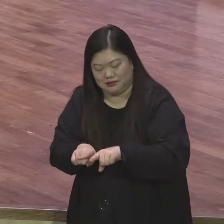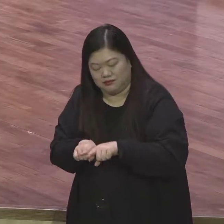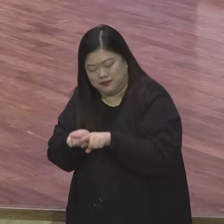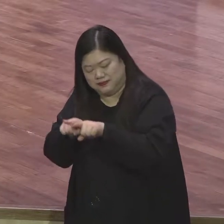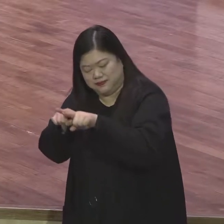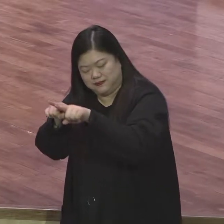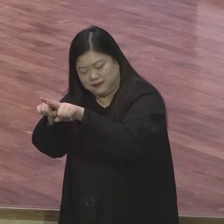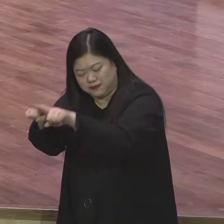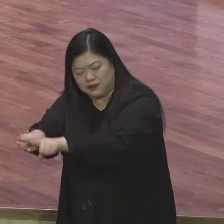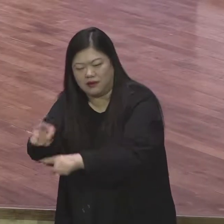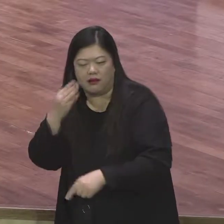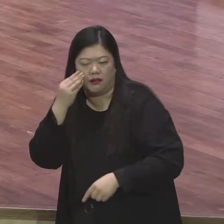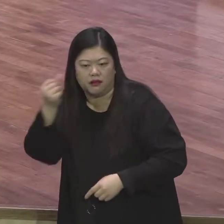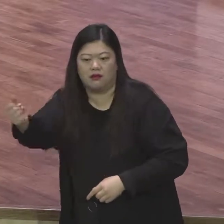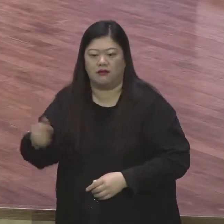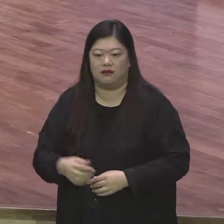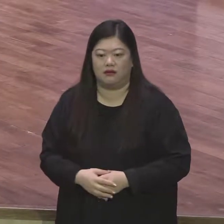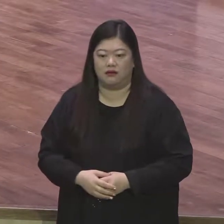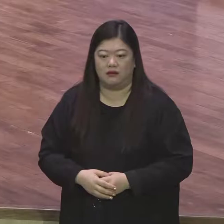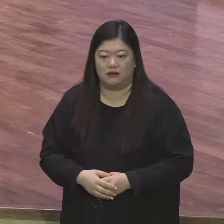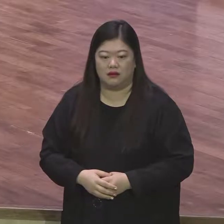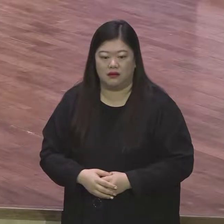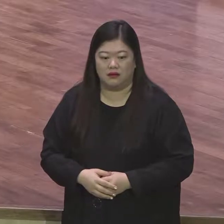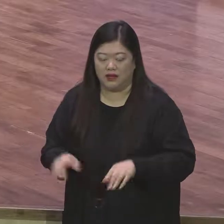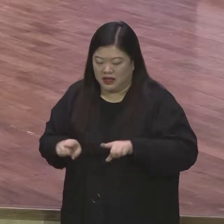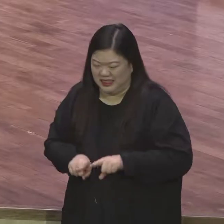끝나요. 그것도 교회 안에서